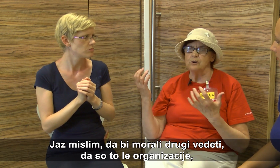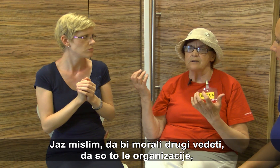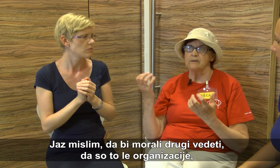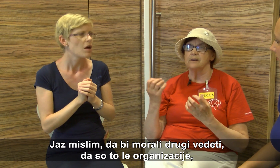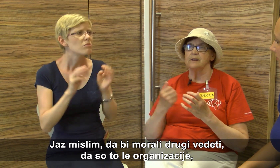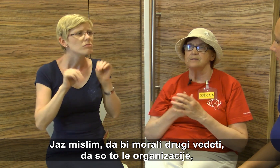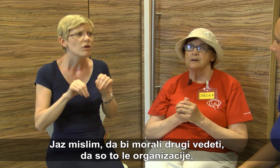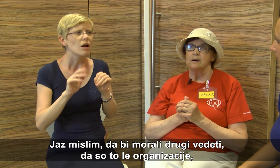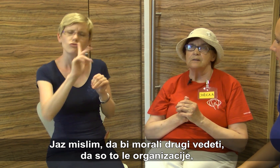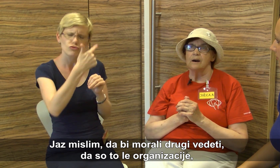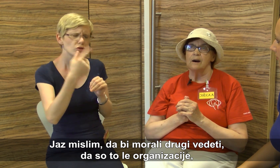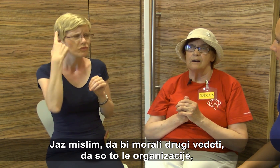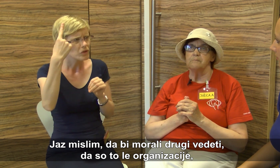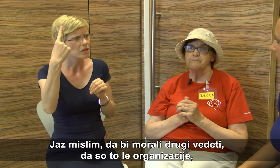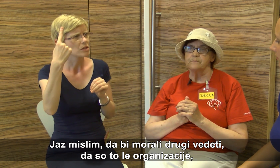drugi mogli vedeti,